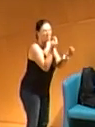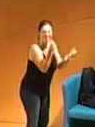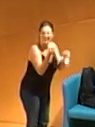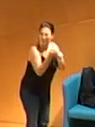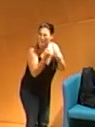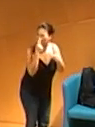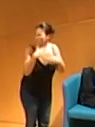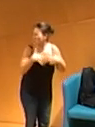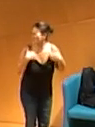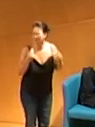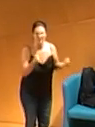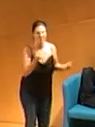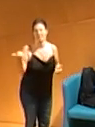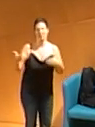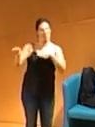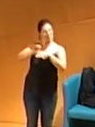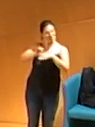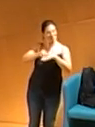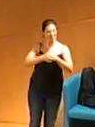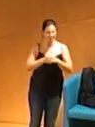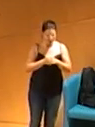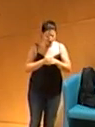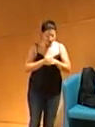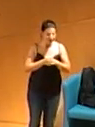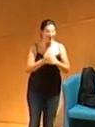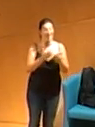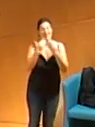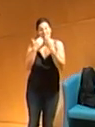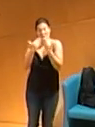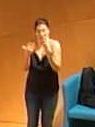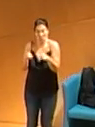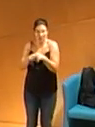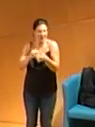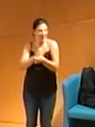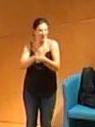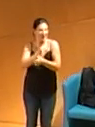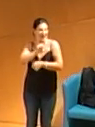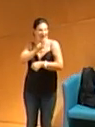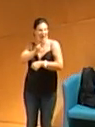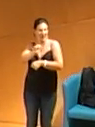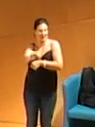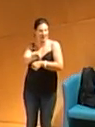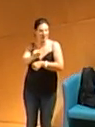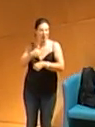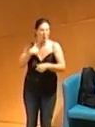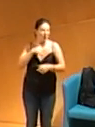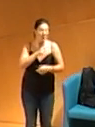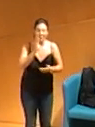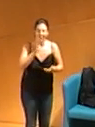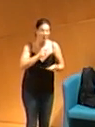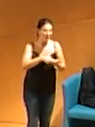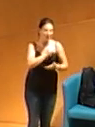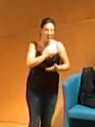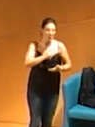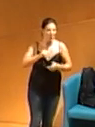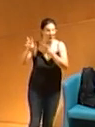les éditions RS, c'est pareil, je les remercie beaucoup, mais j'avais mis beaucoup trop de citations des spécialistes.